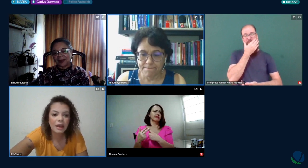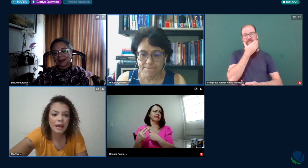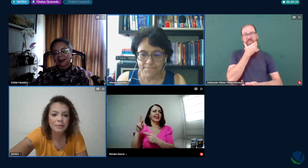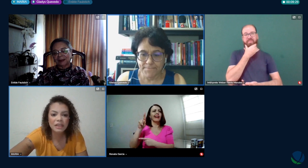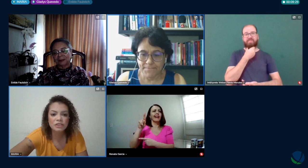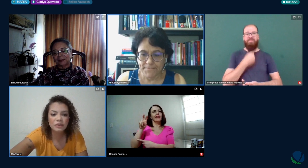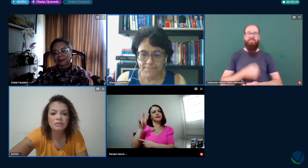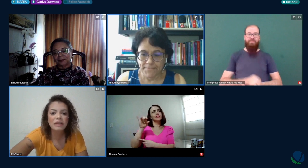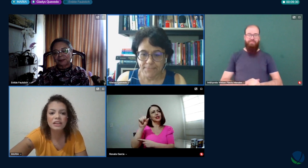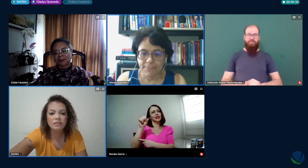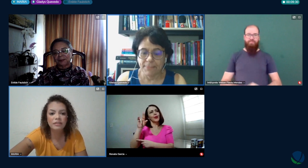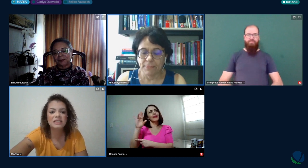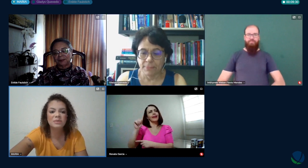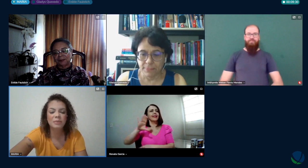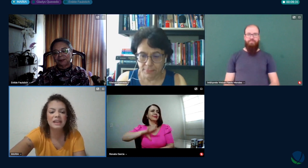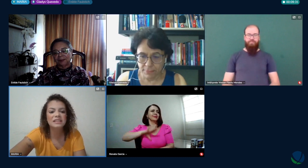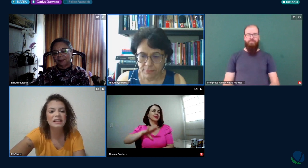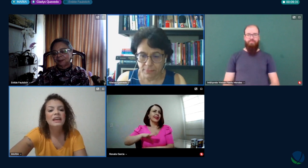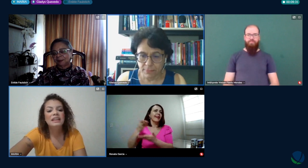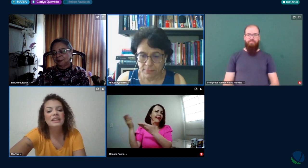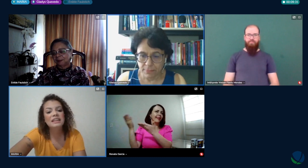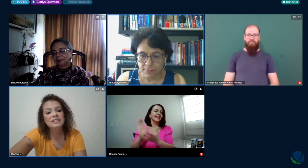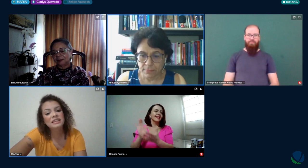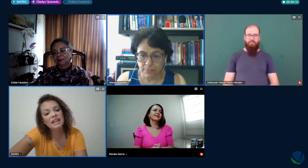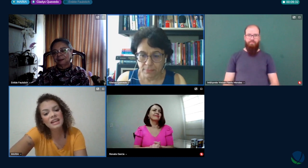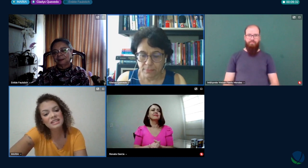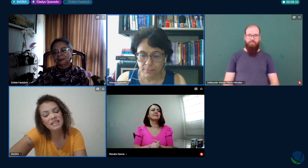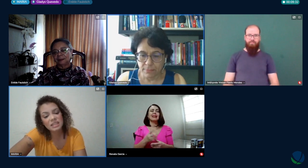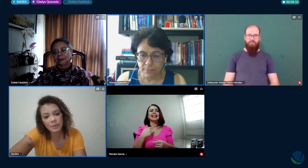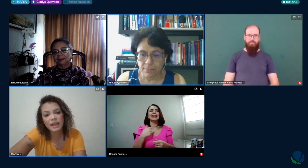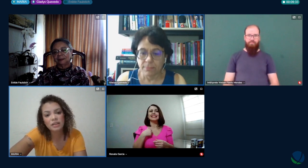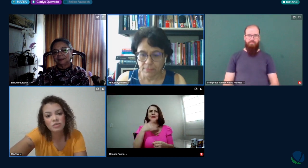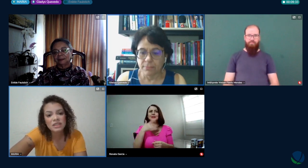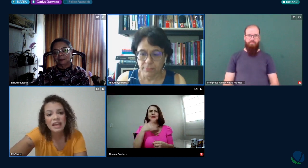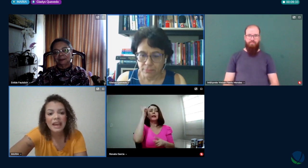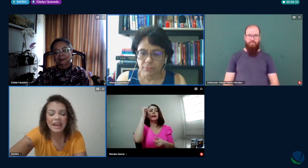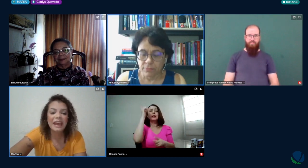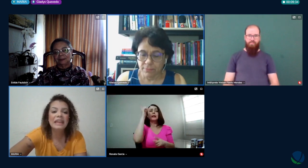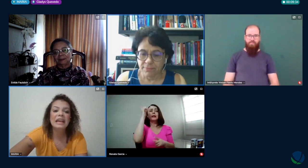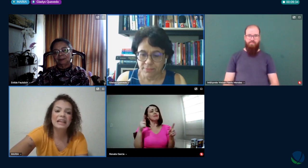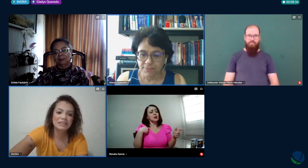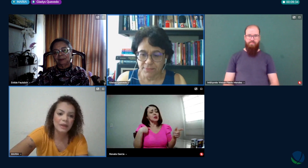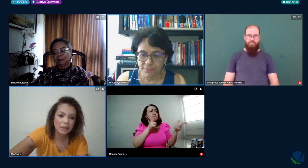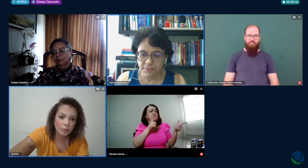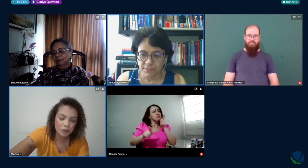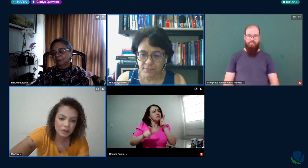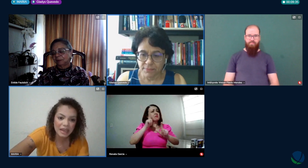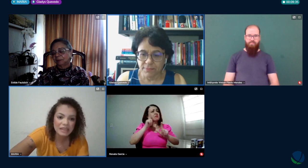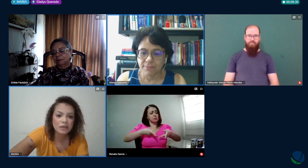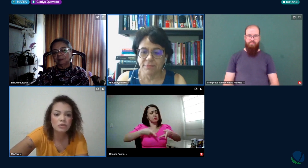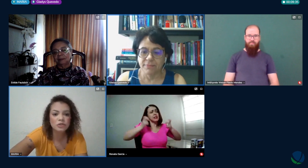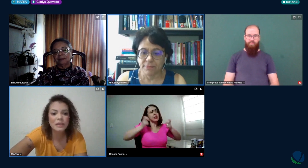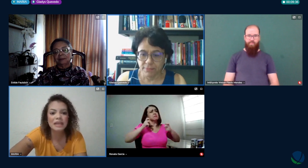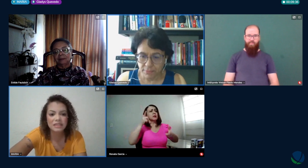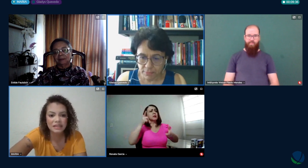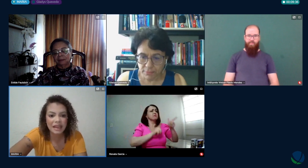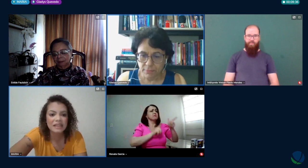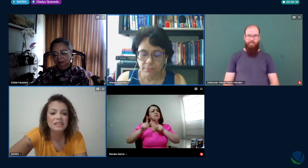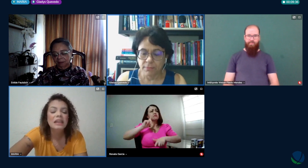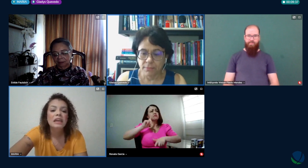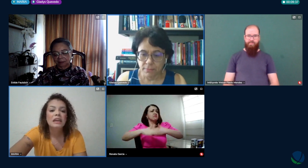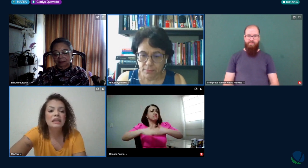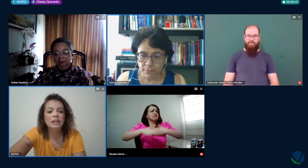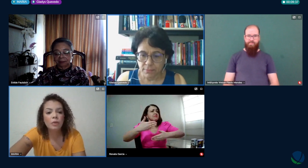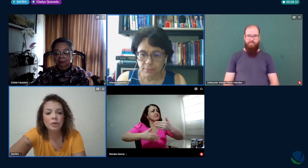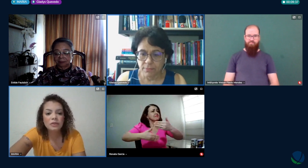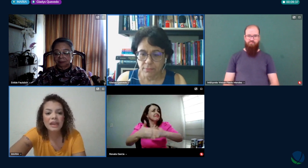acho que a minha dificuldade vem expressa nesses aspectos, em relação à língua portuguesa, construir essa